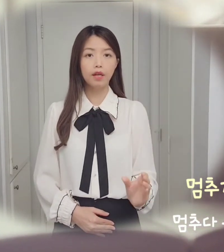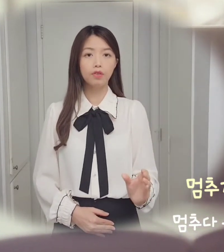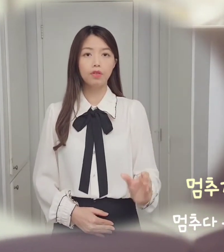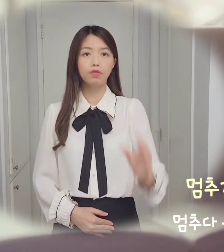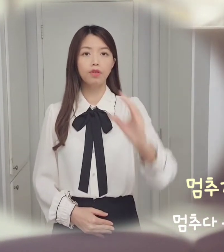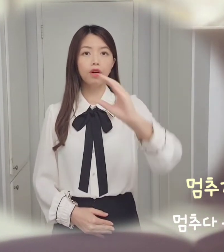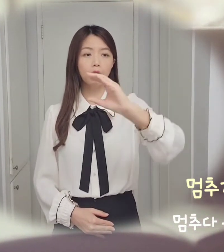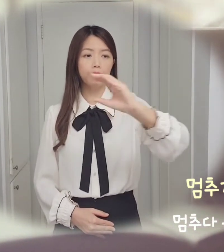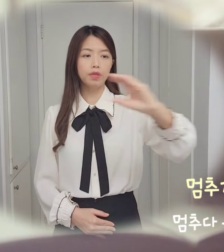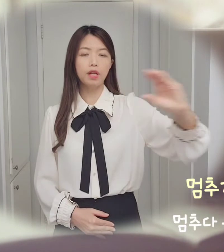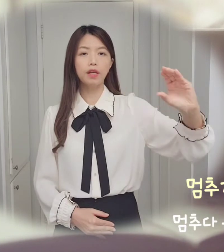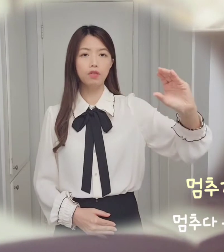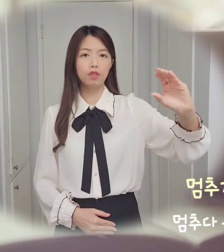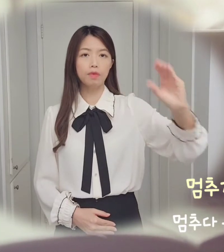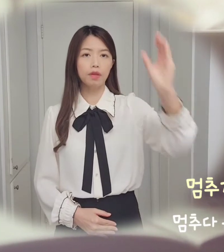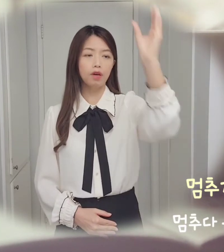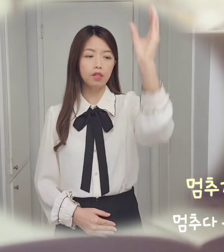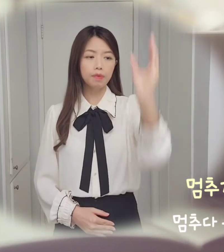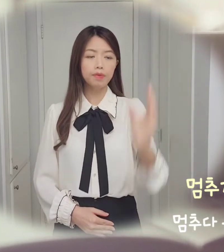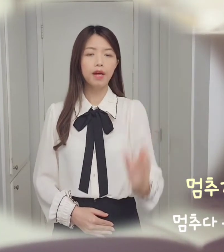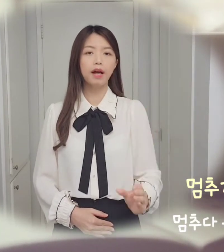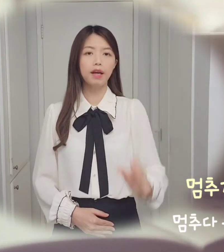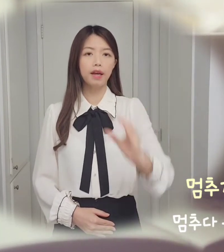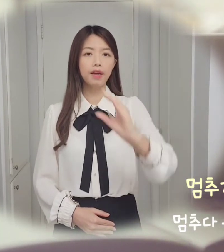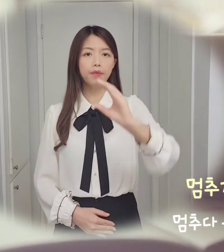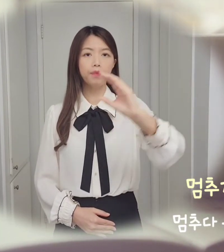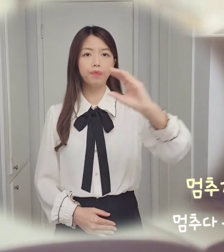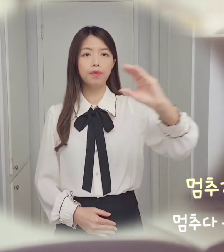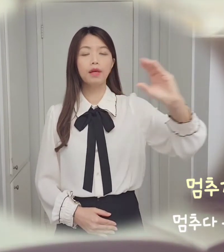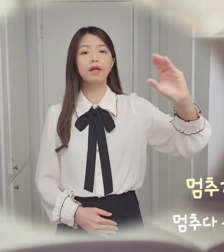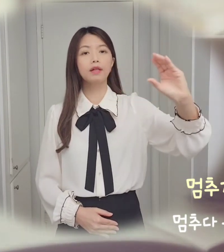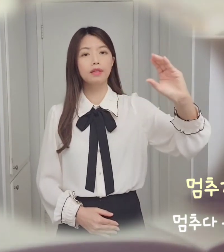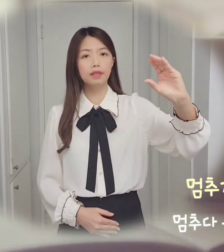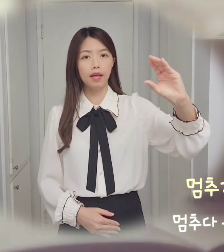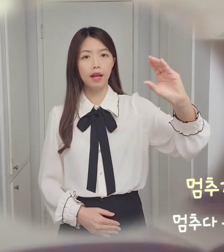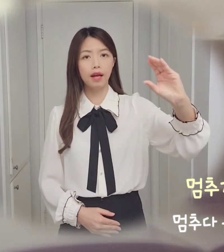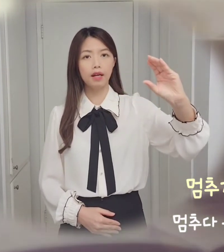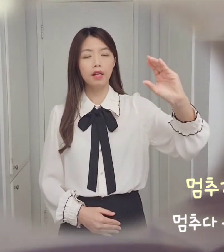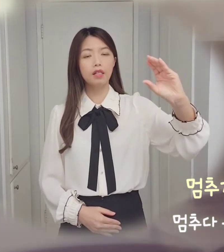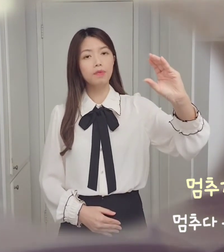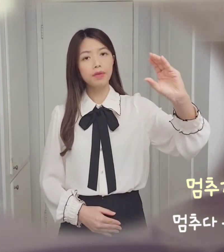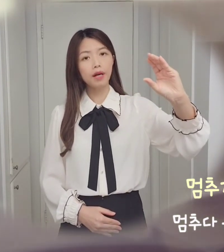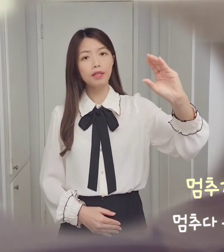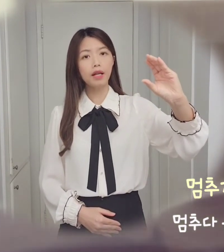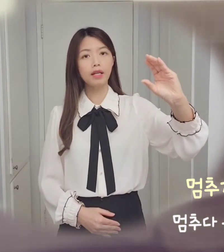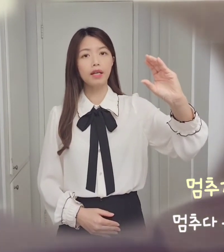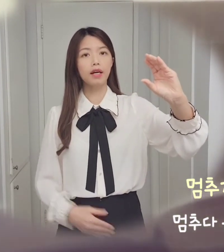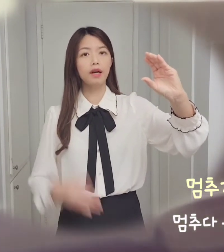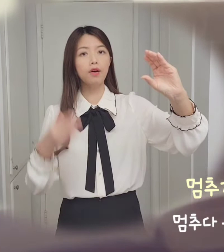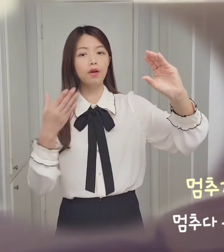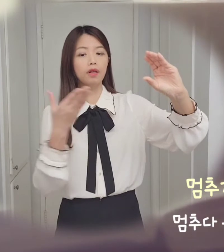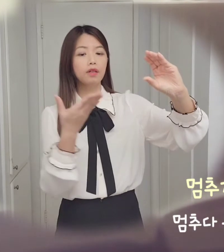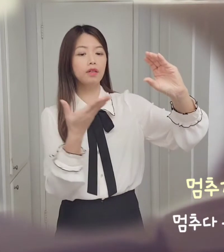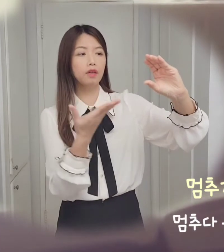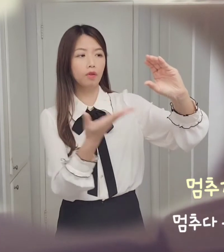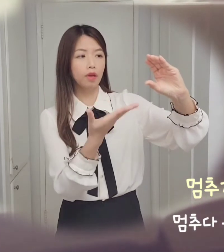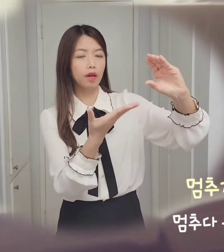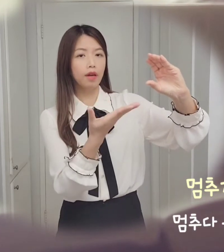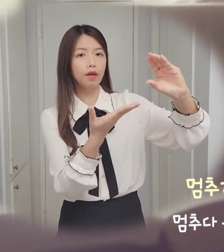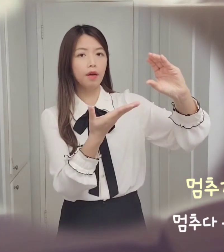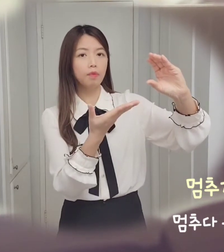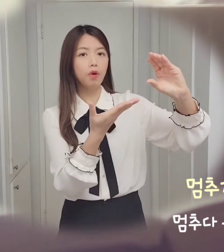살짝 길게 해주시고요. 옆은 짧게 해주시면 돼요. 십자가의 그 사랑. 십자가 사랑이니까요,